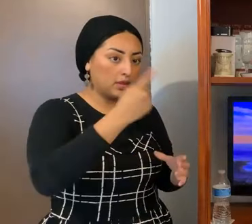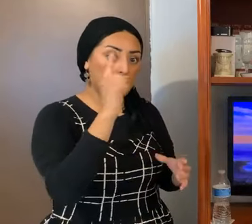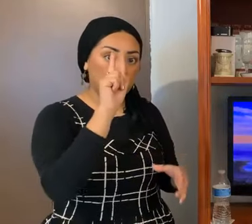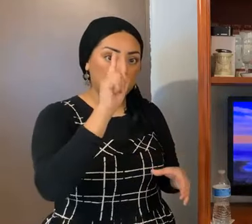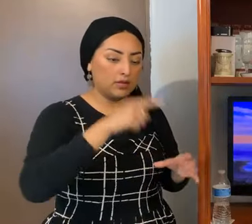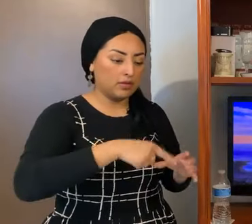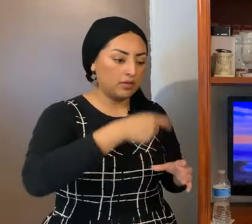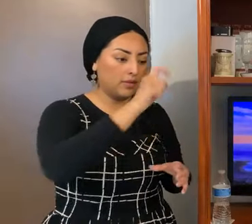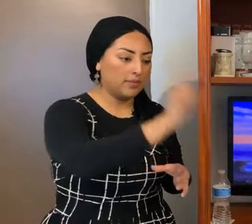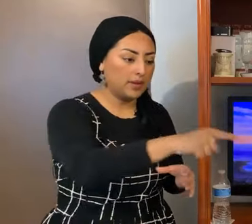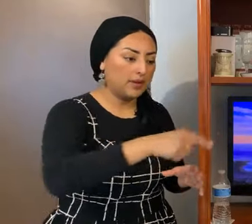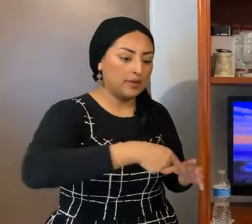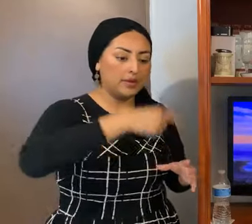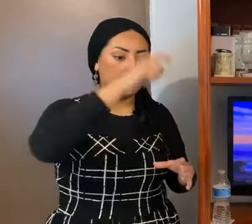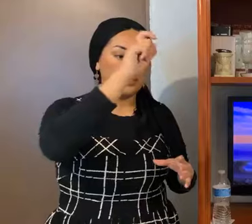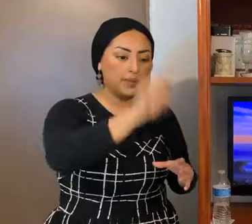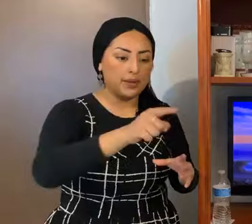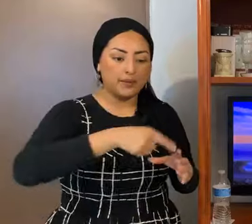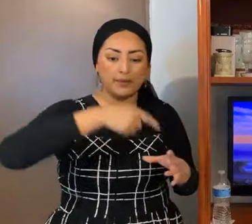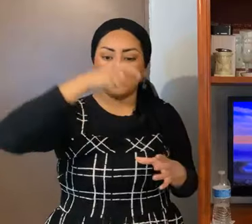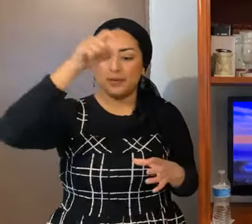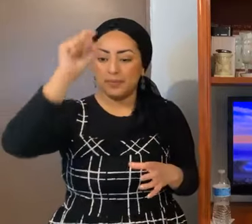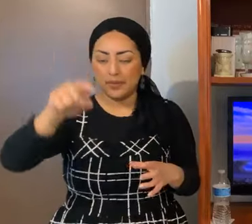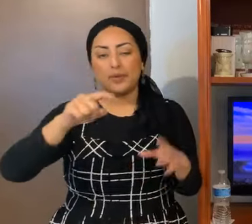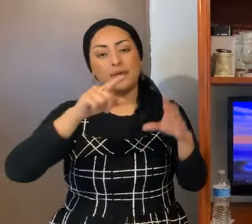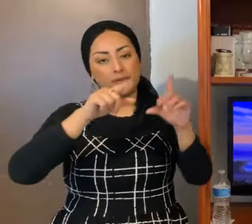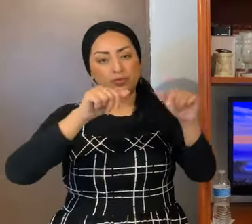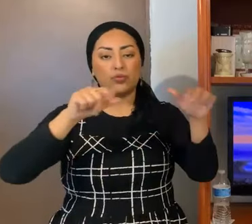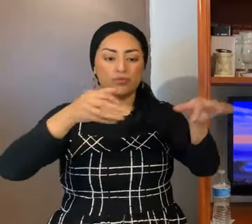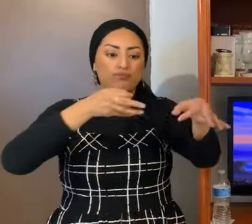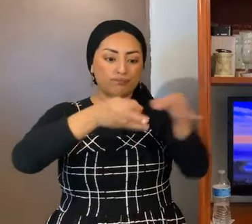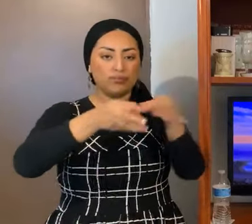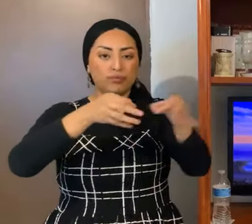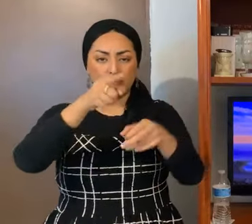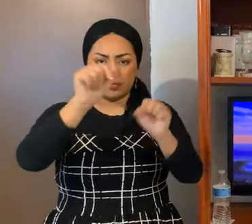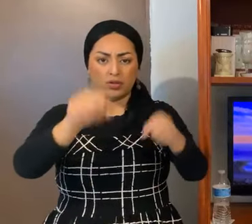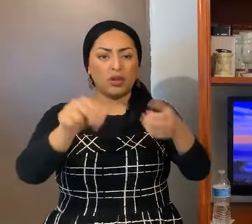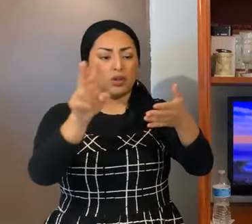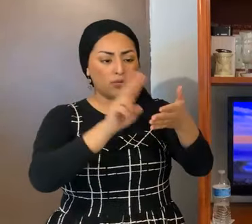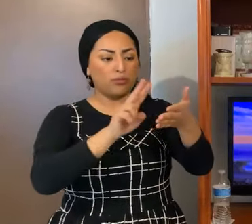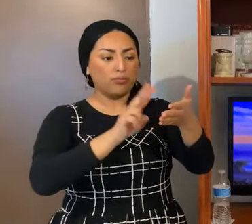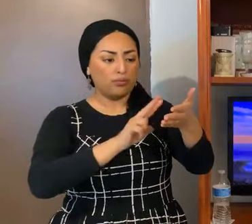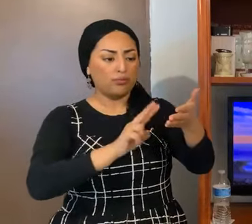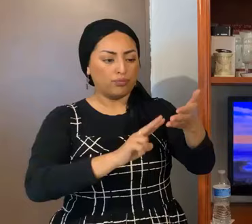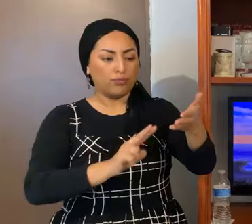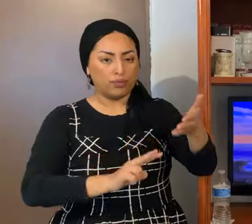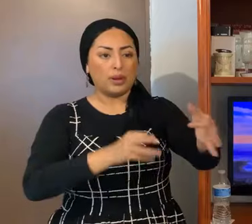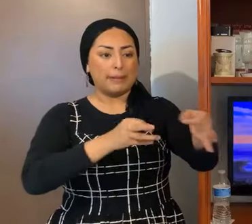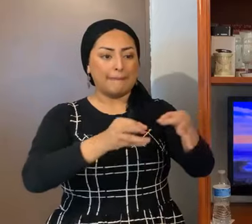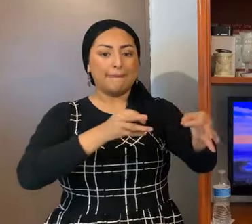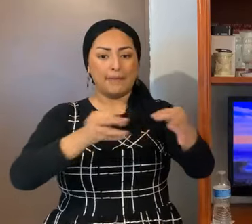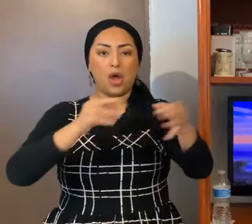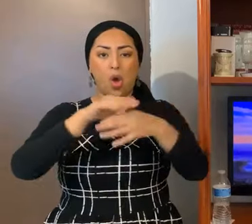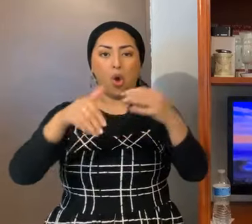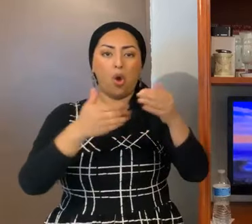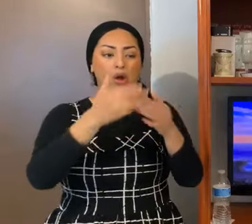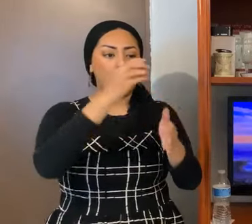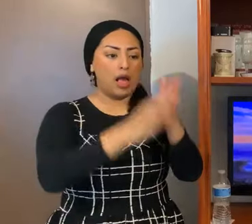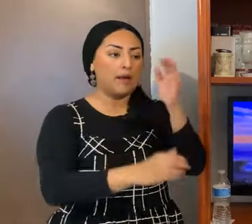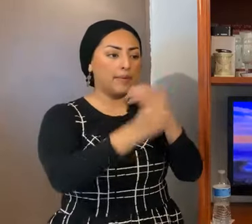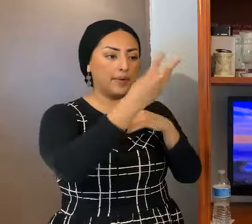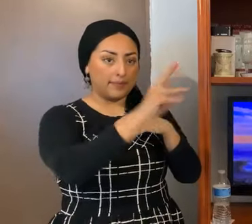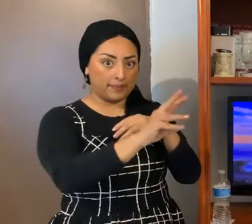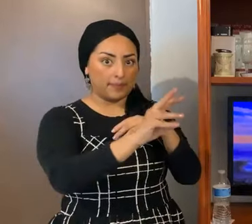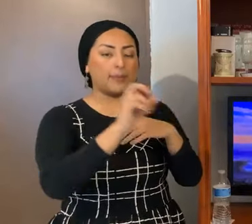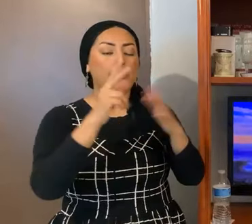su dedo hacia el propiciatorio, salado y oriental, y etcétera, etcétera. Y ustedes pueden ir leyendo todo el capítulo